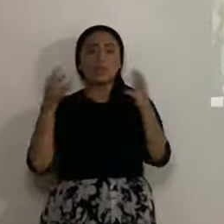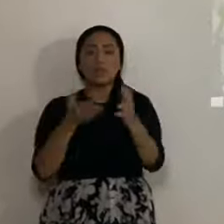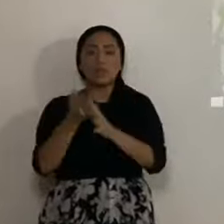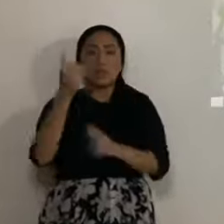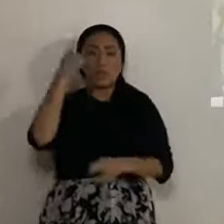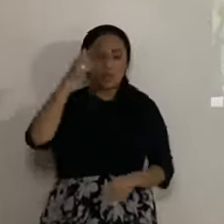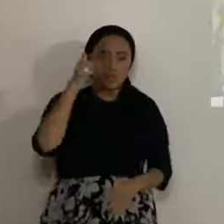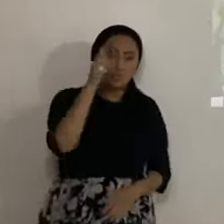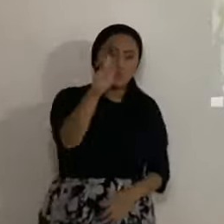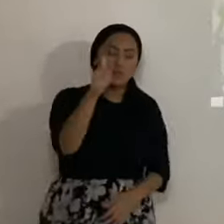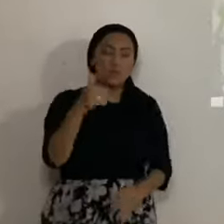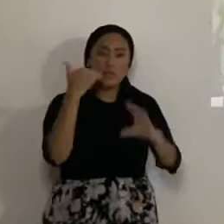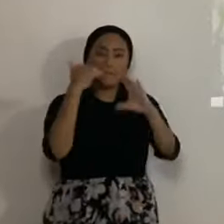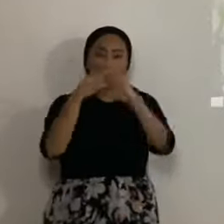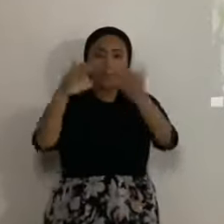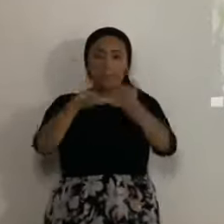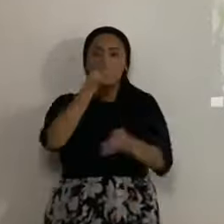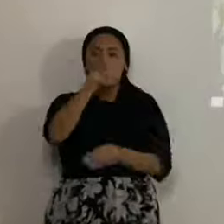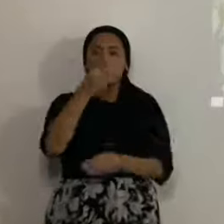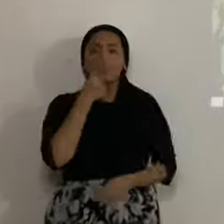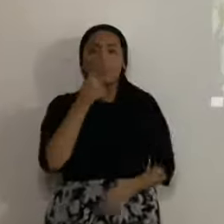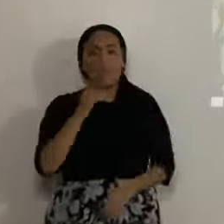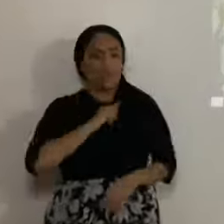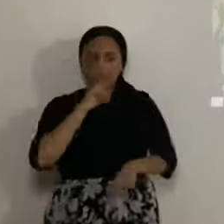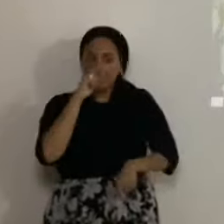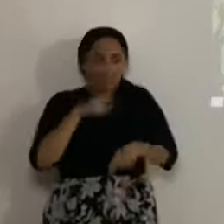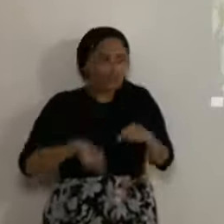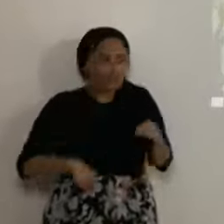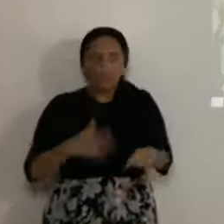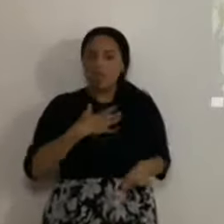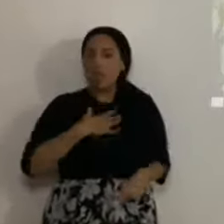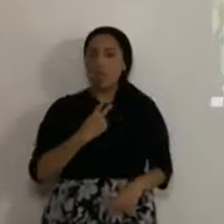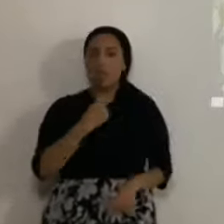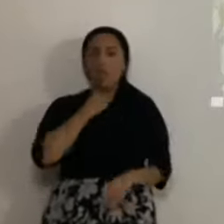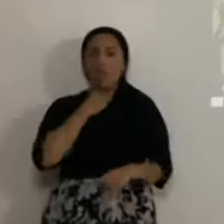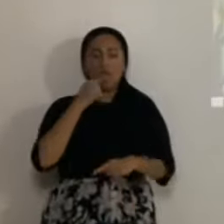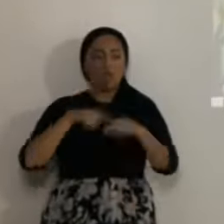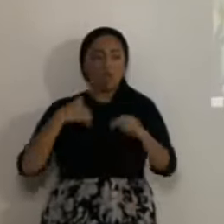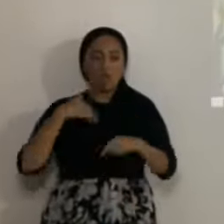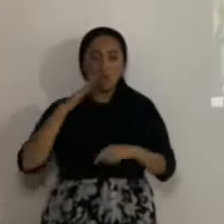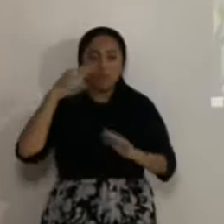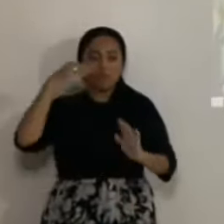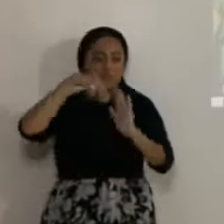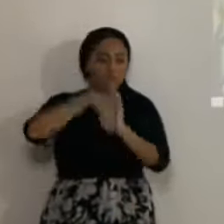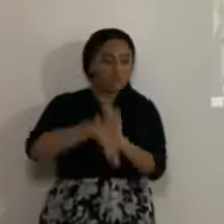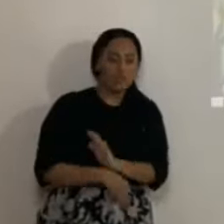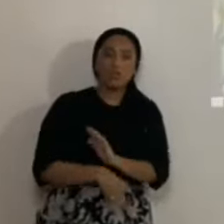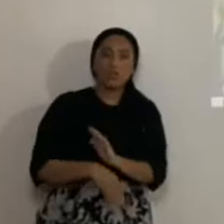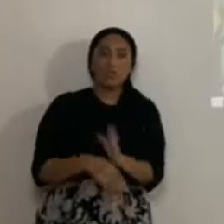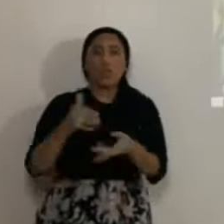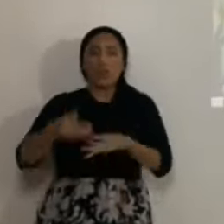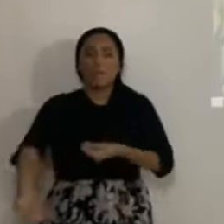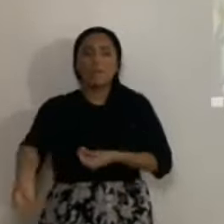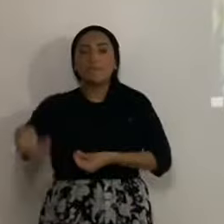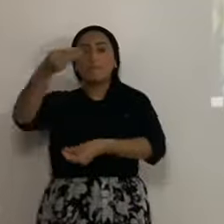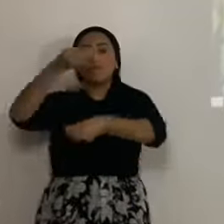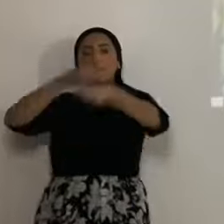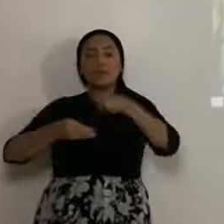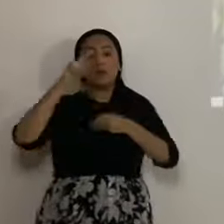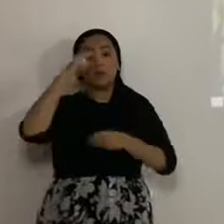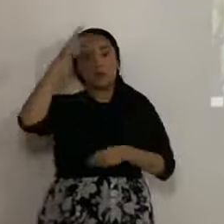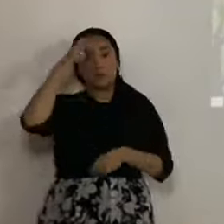a ti mismo y estás diciendo no podré, no lo lograré y ese mensaje regresa porque el diablo es